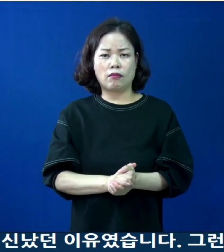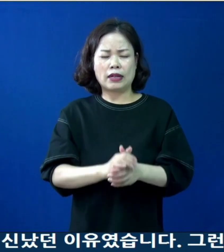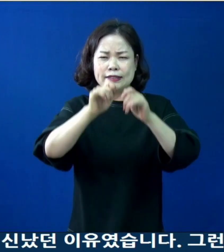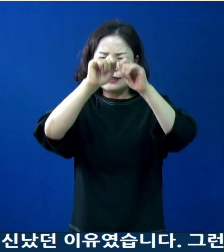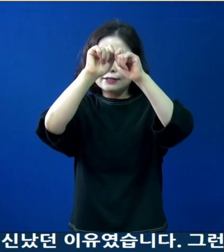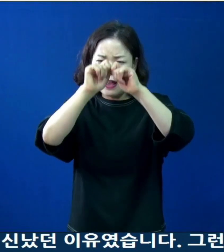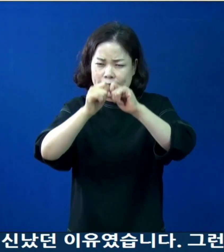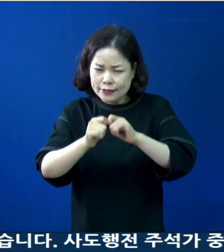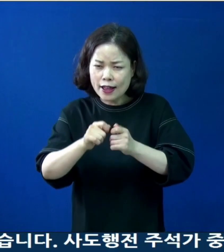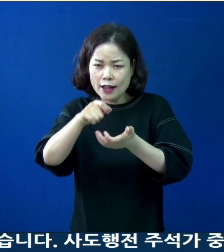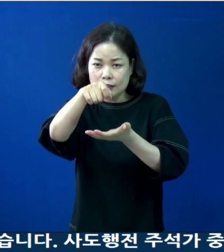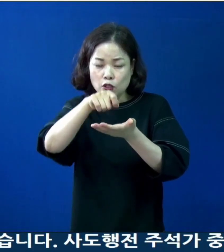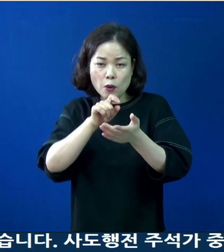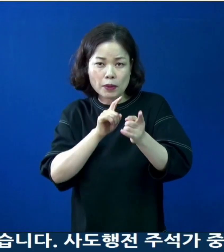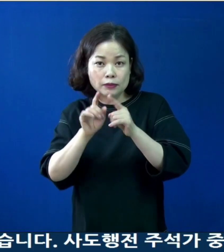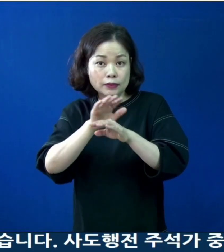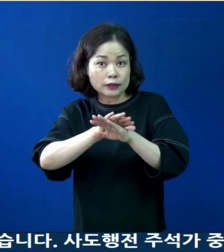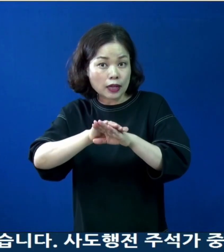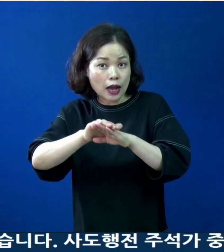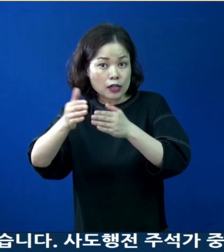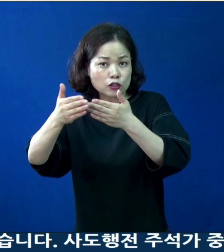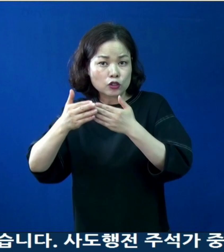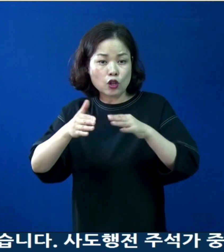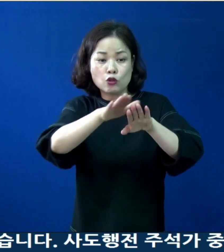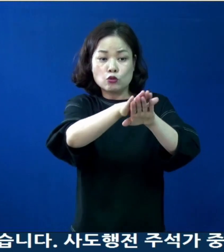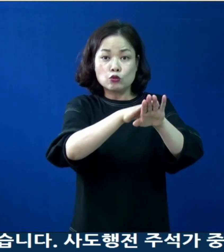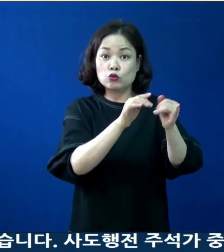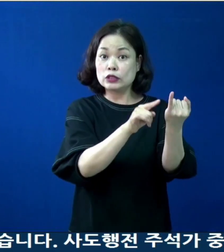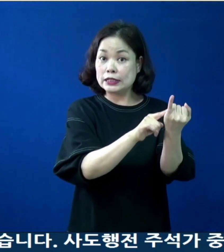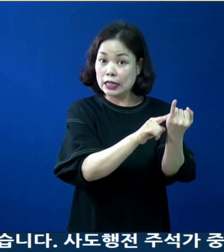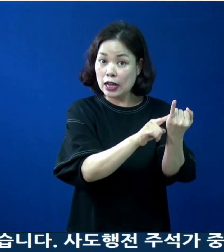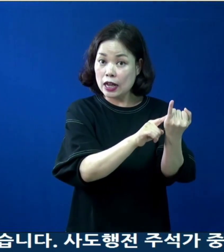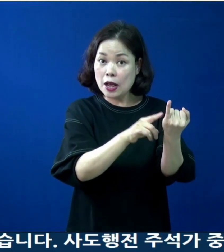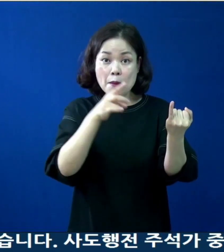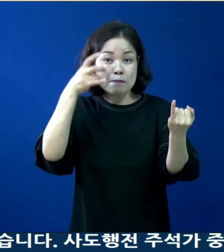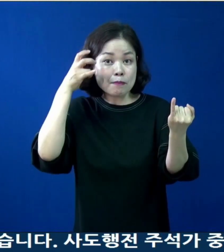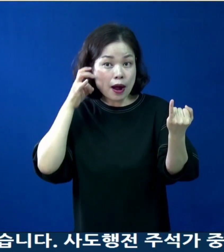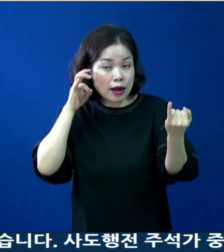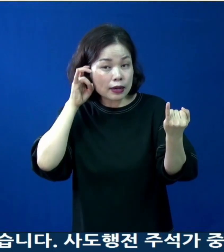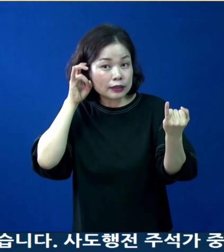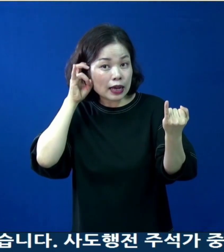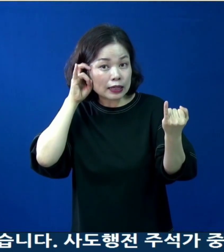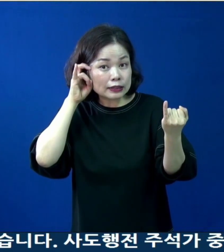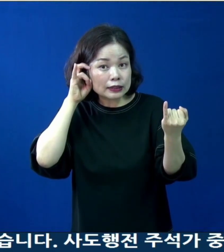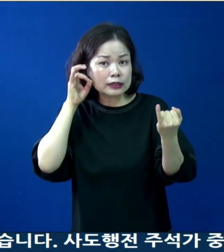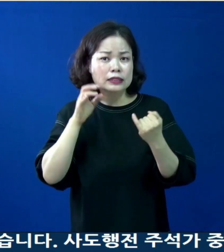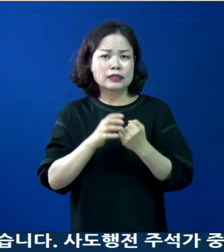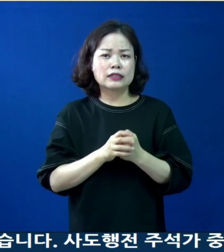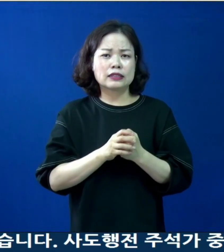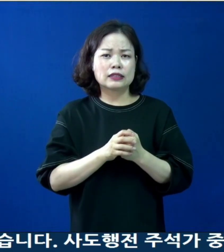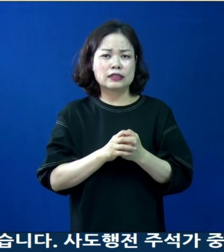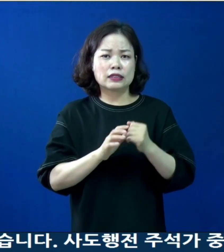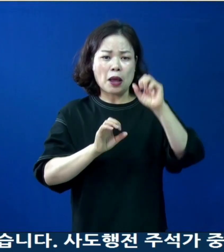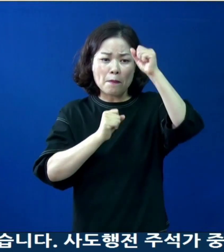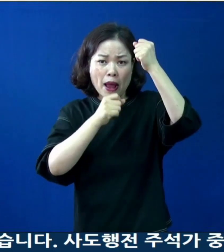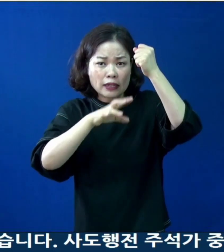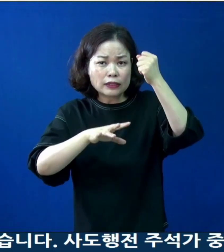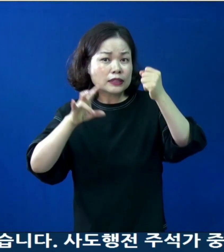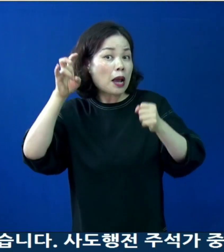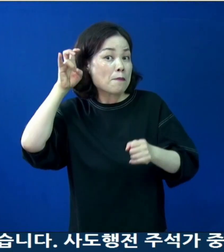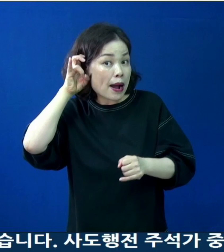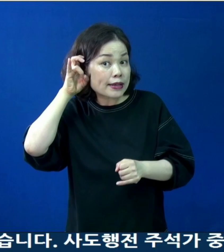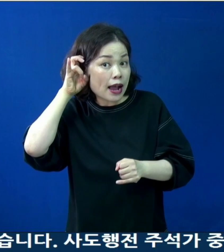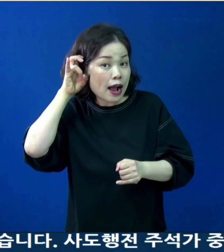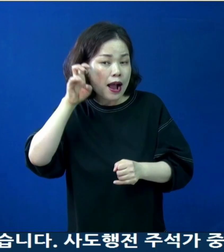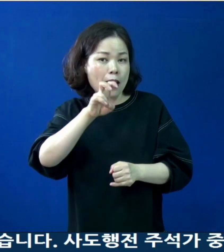상세한 기록이겠죠. 여러분, 우리가 말씀을 잘 받아들였던 루디아 있죠? 마리아 있죠? 누가복음 10장 마리아, 발치 아래서 마리아 있지